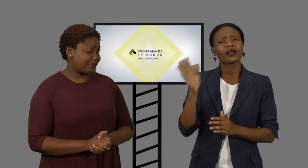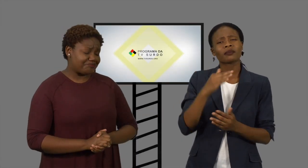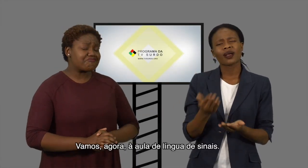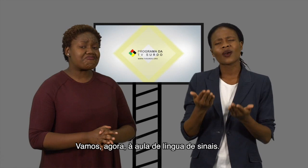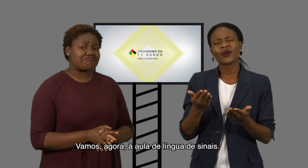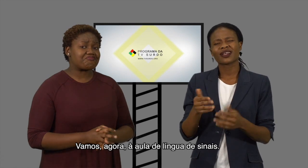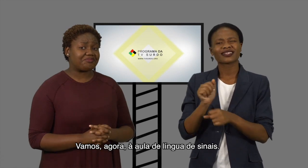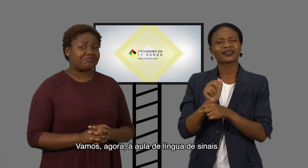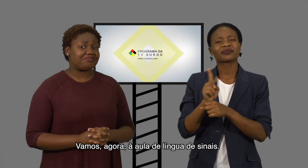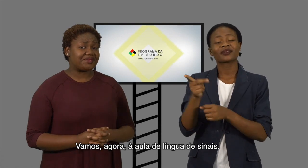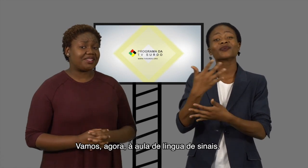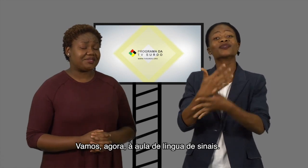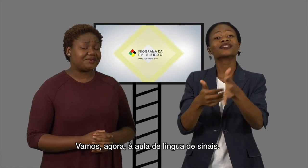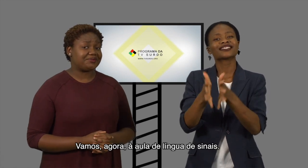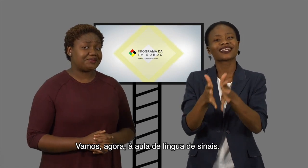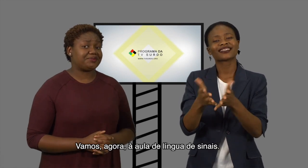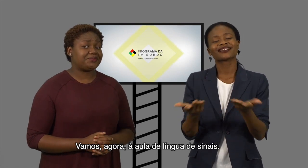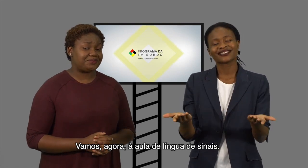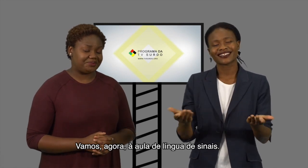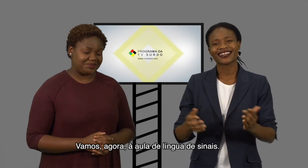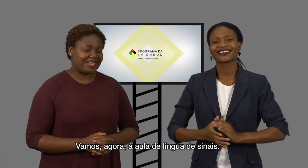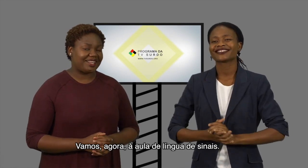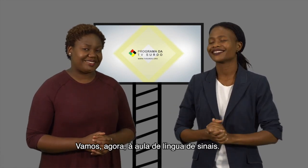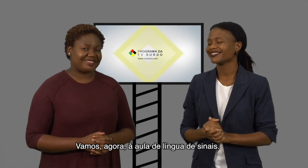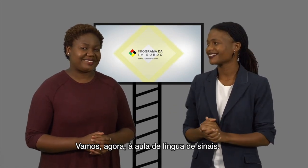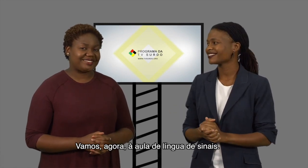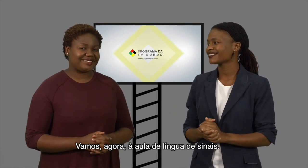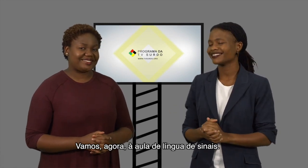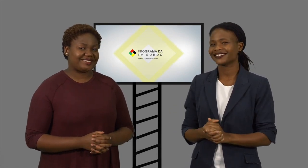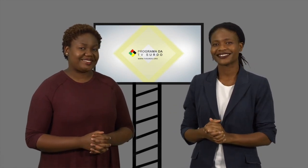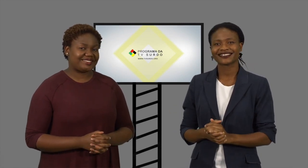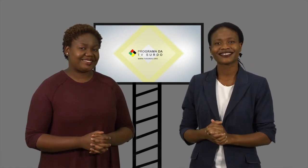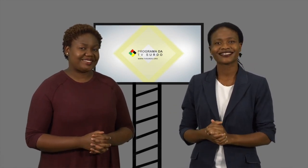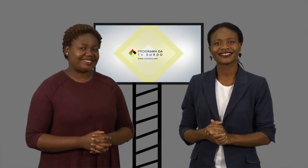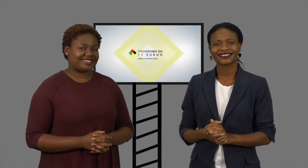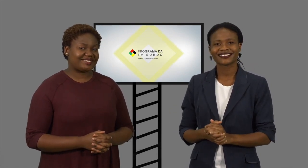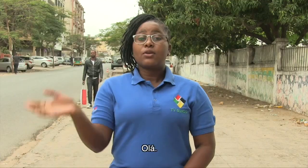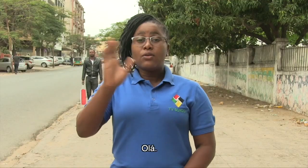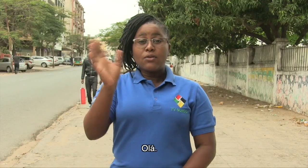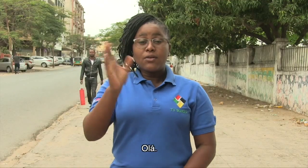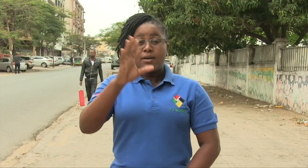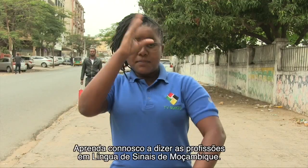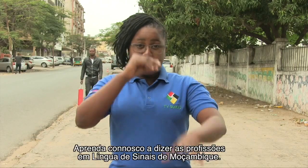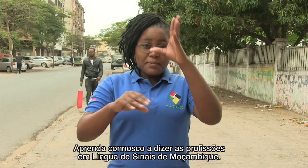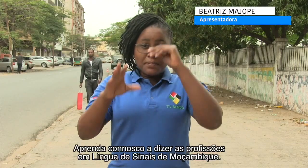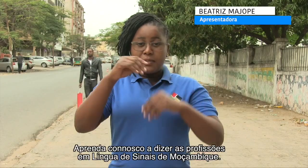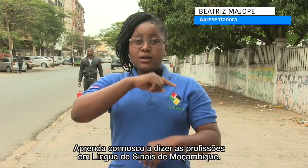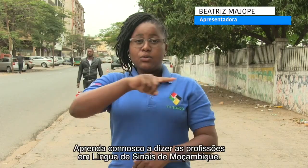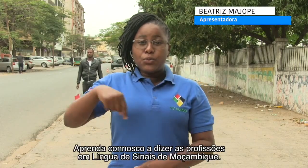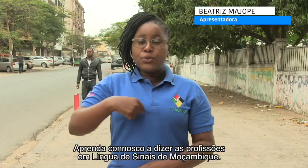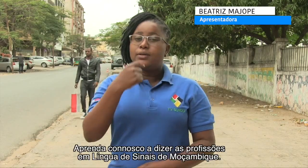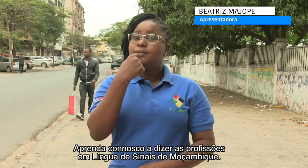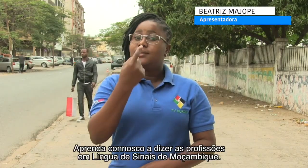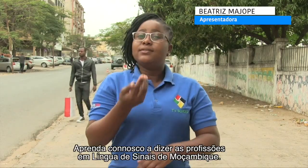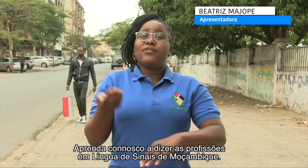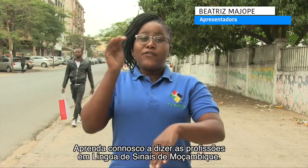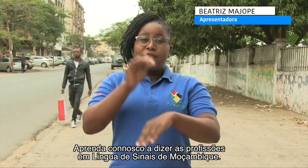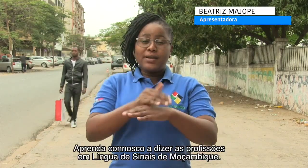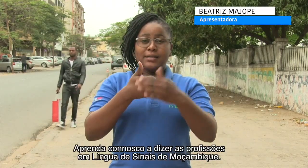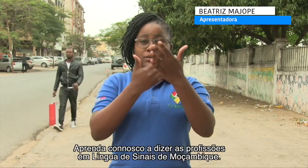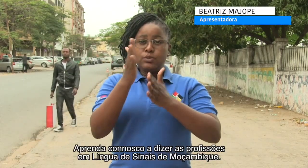Vamos agora à aula de línguas de sinais. Olá, aprenda conosco a